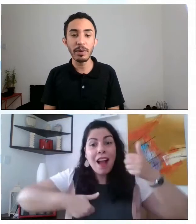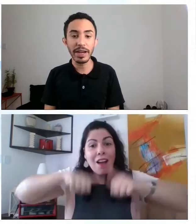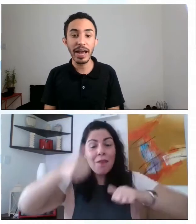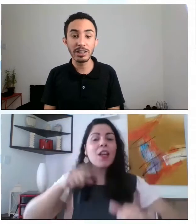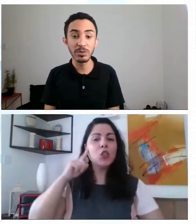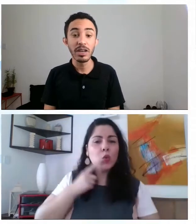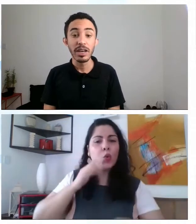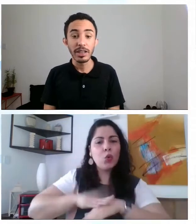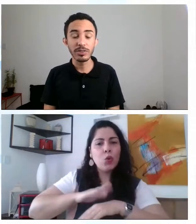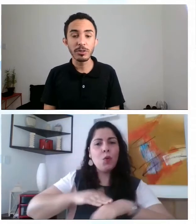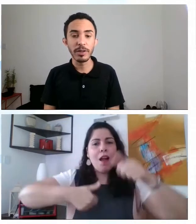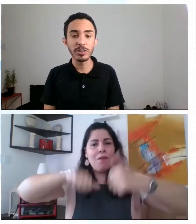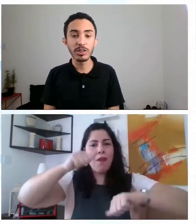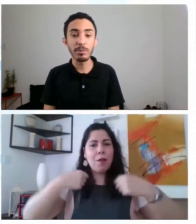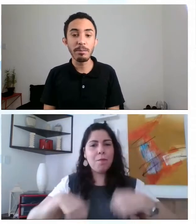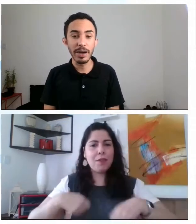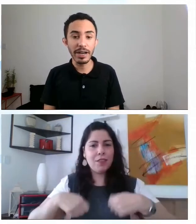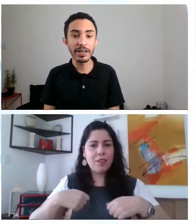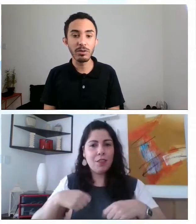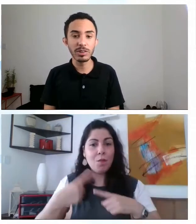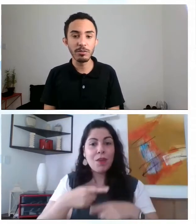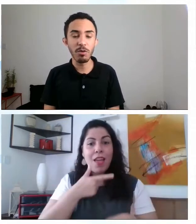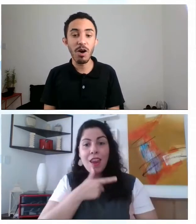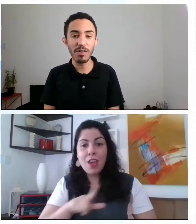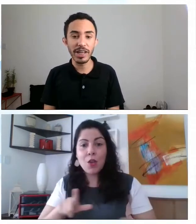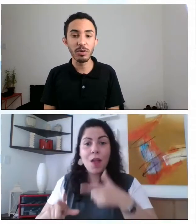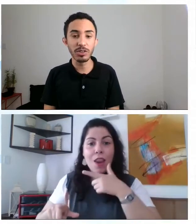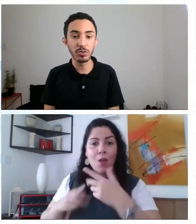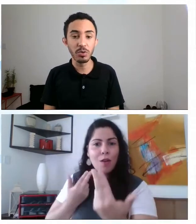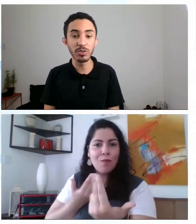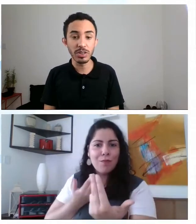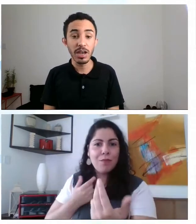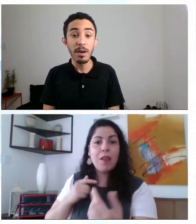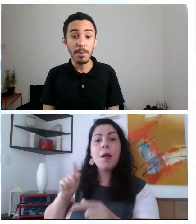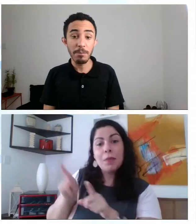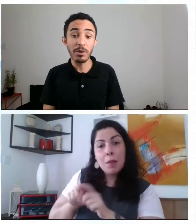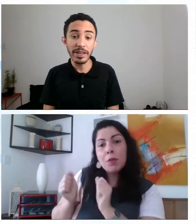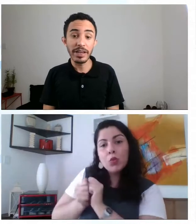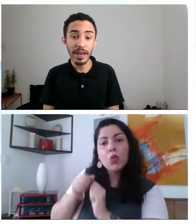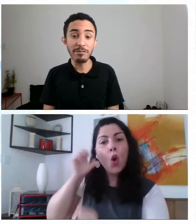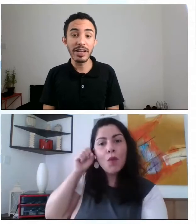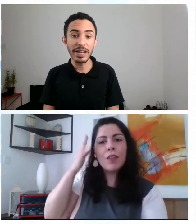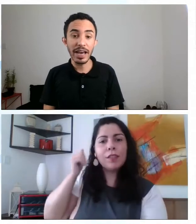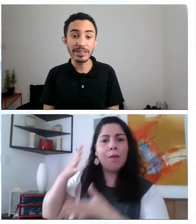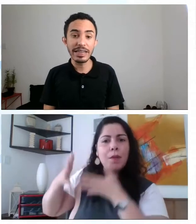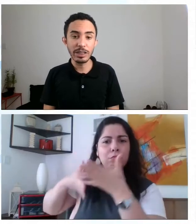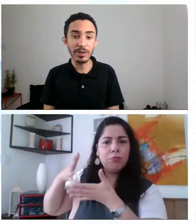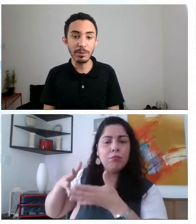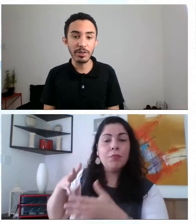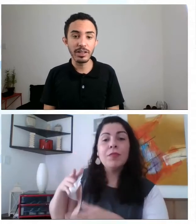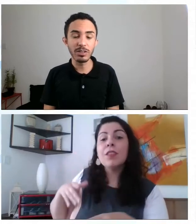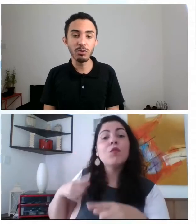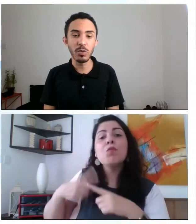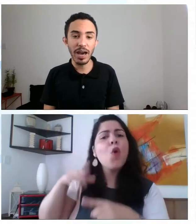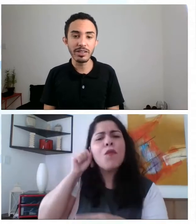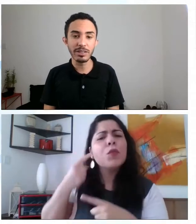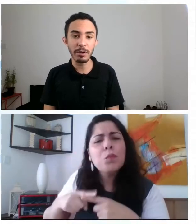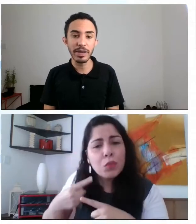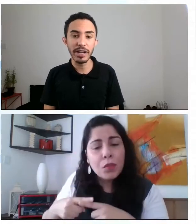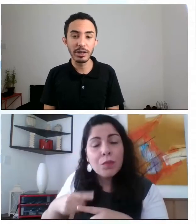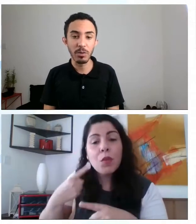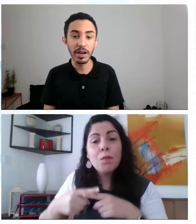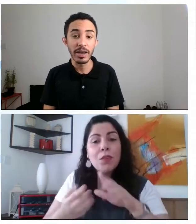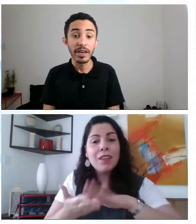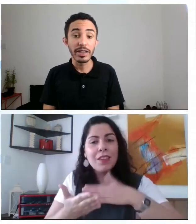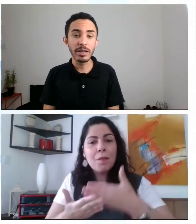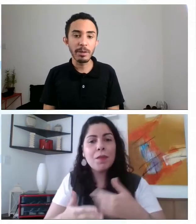estar atuando no mercado. Então, a gente precisou ter uma banca, inclusive com avaliadores surdos, para poder avaliar essa língua, até porque eles são usuários dessa